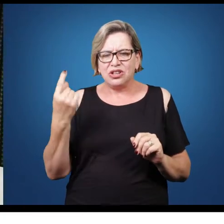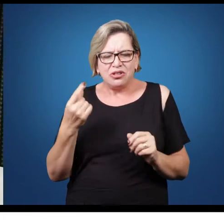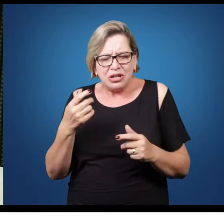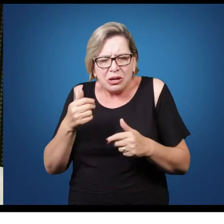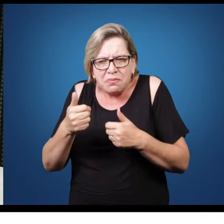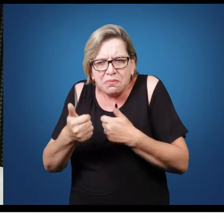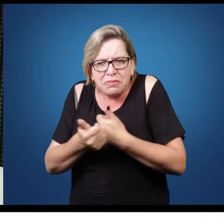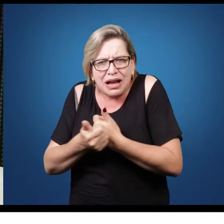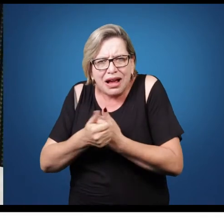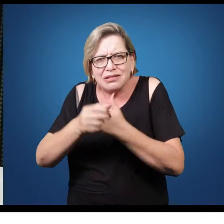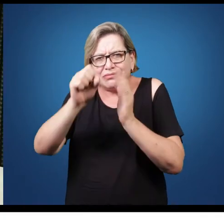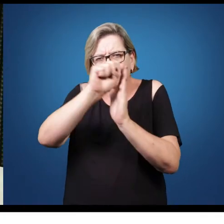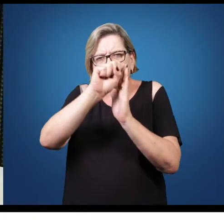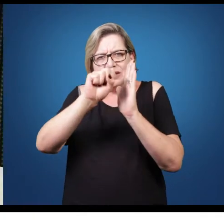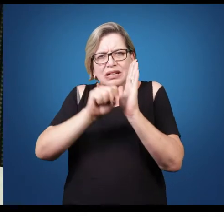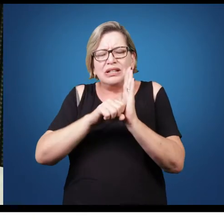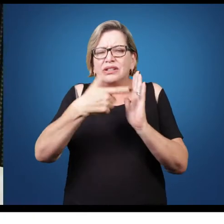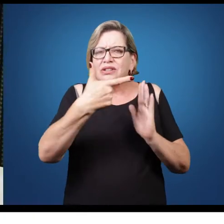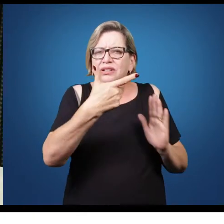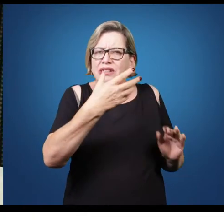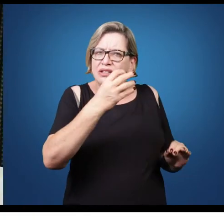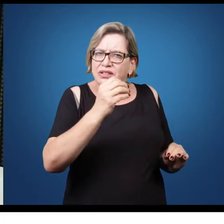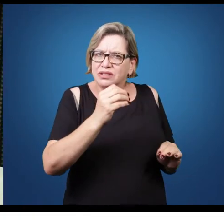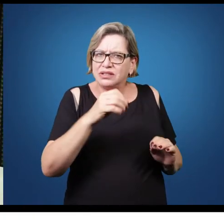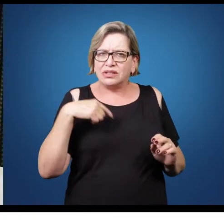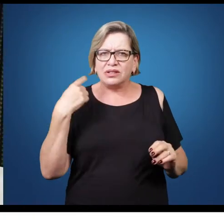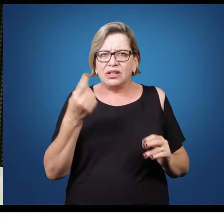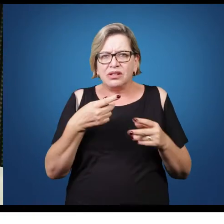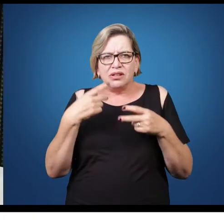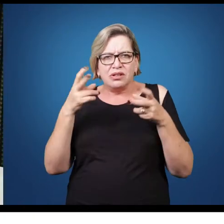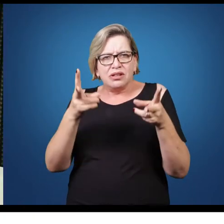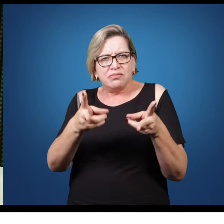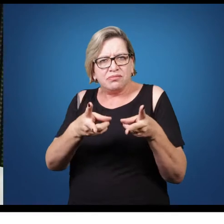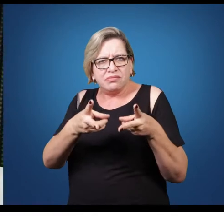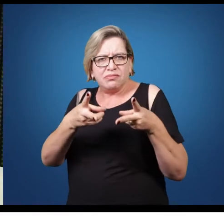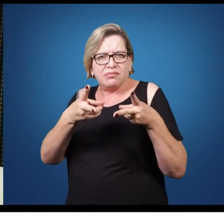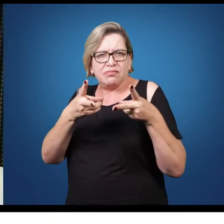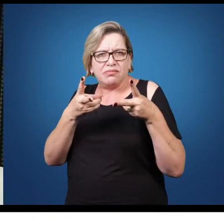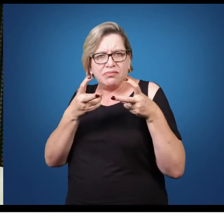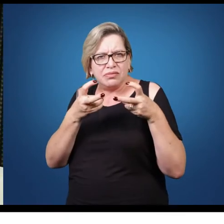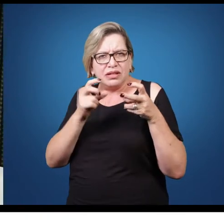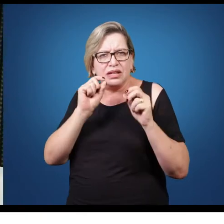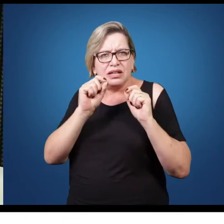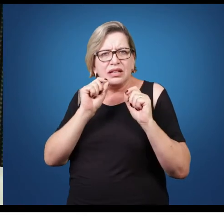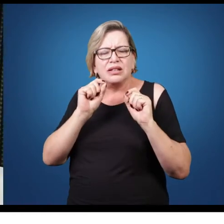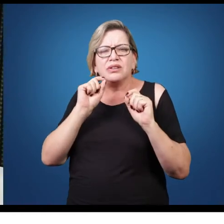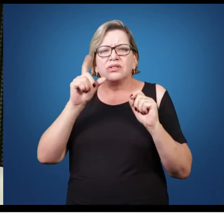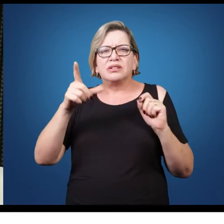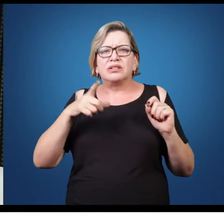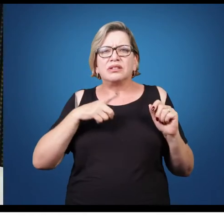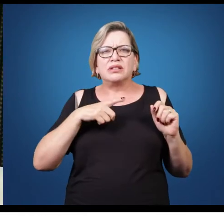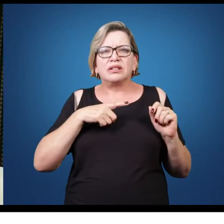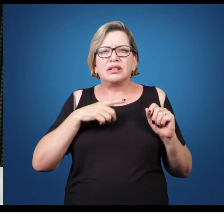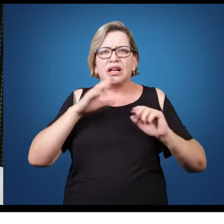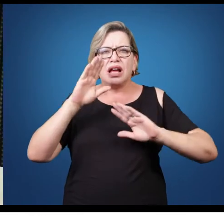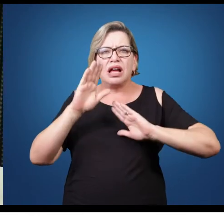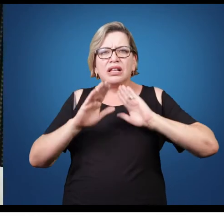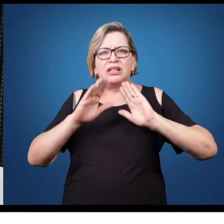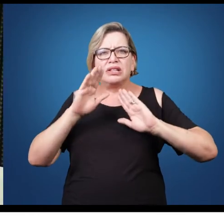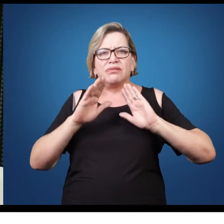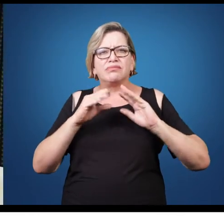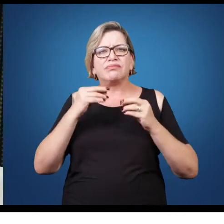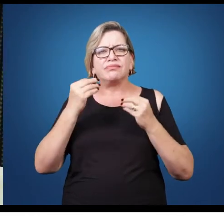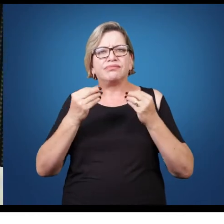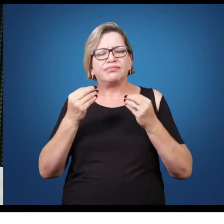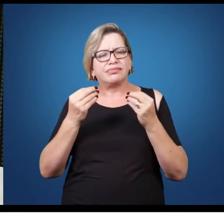do século 20 a gente vê isso com clareza ea gente não consiga talvez nem saiba que houve essa mesma contradição carlino outras